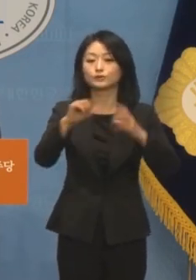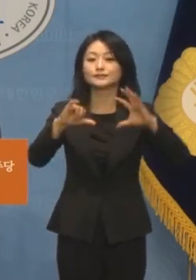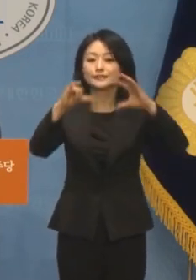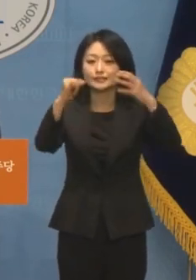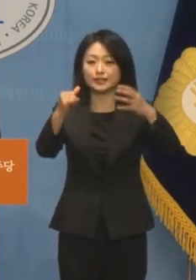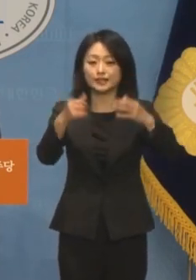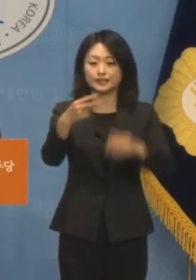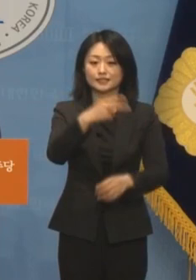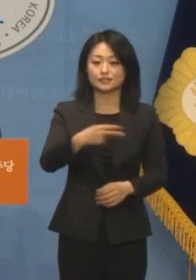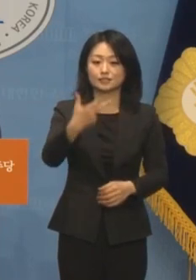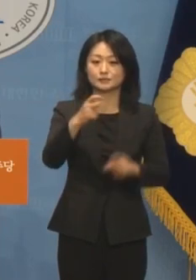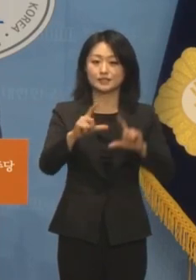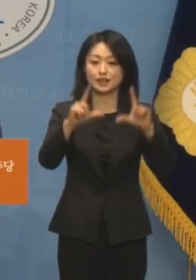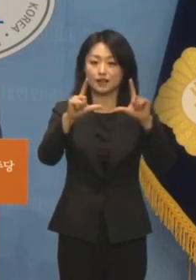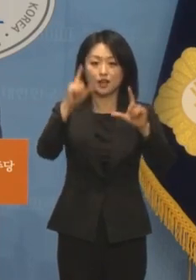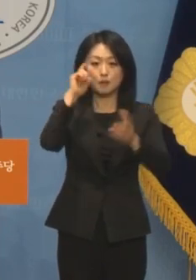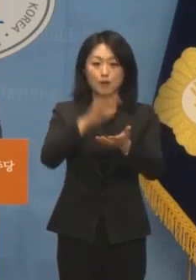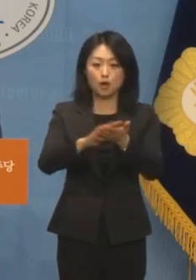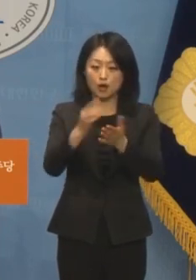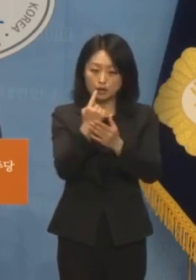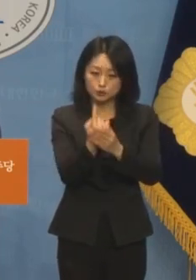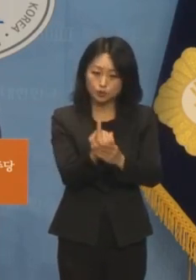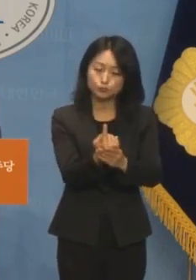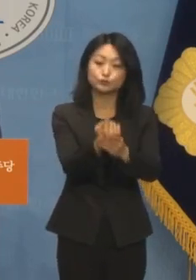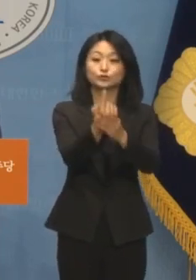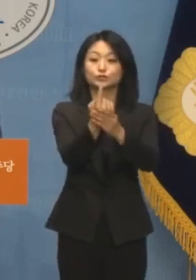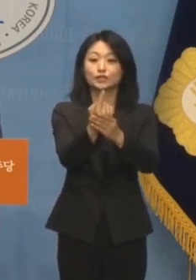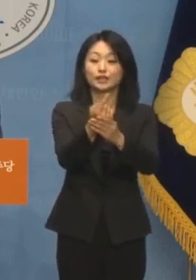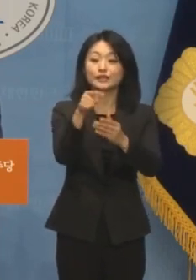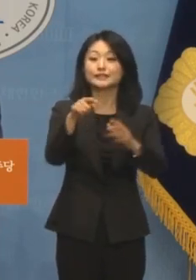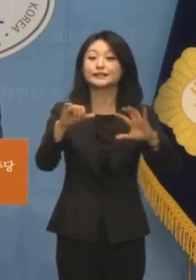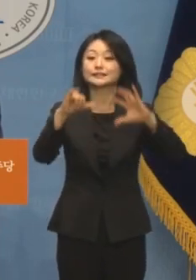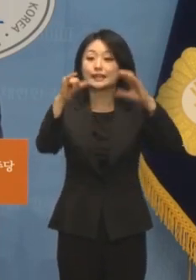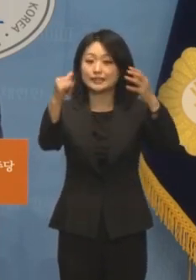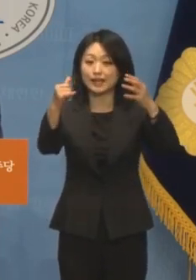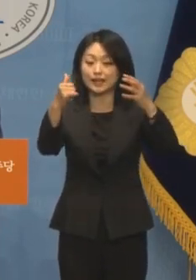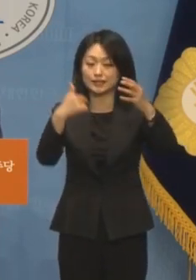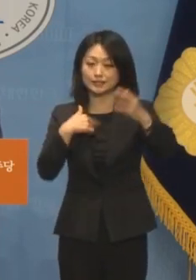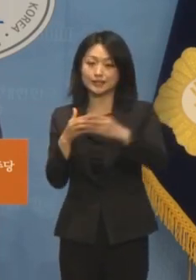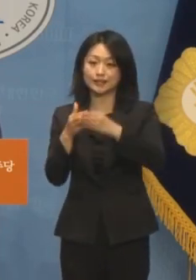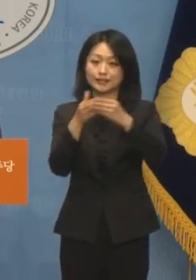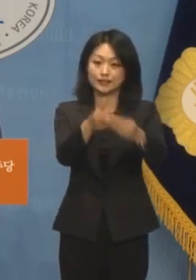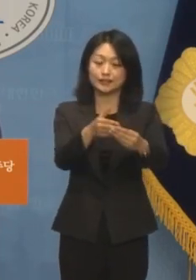2017년 평화촛불이 상상했던 그 세상을 향해 나아갈 것입니다.